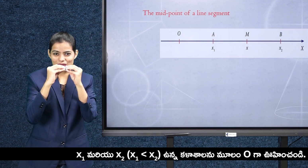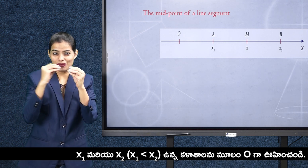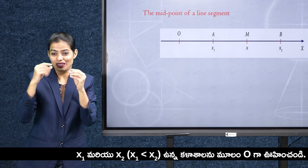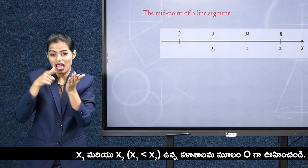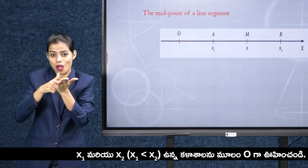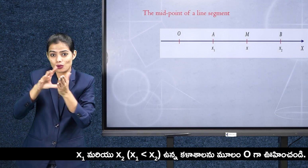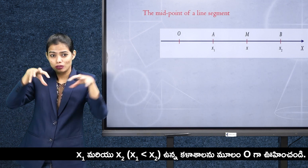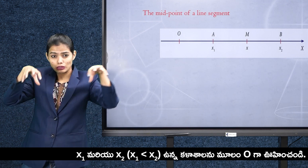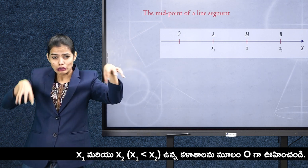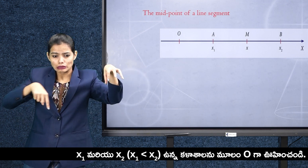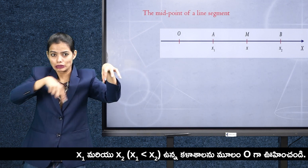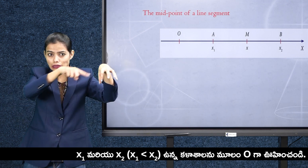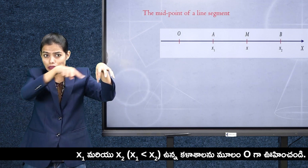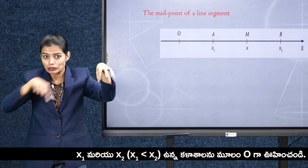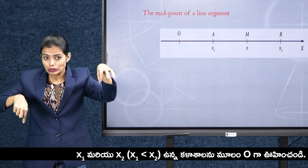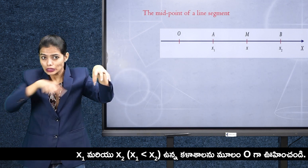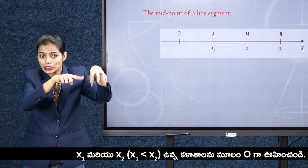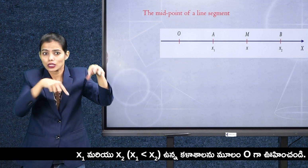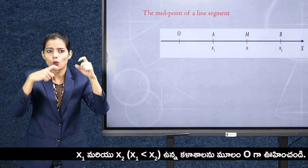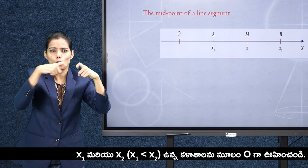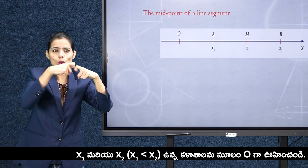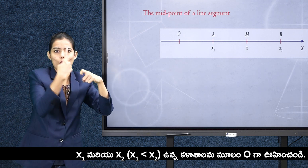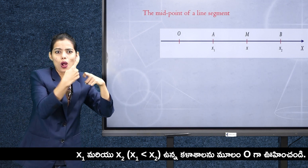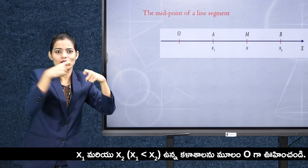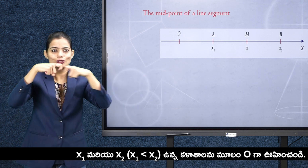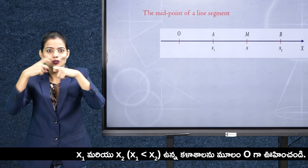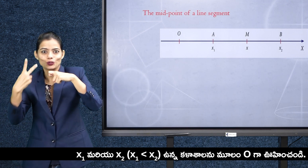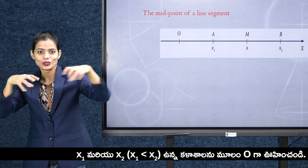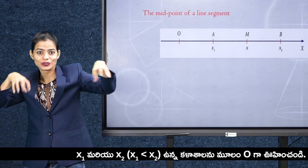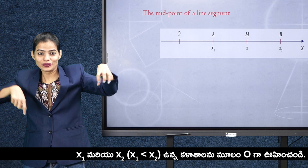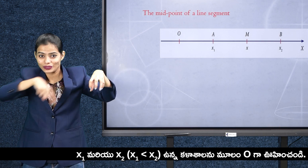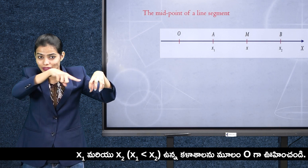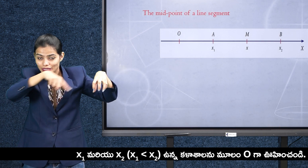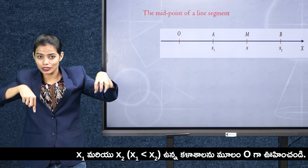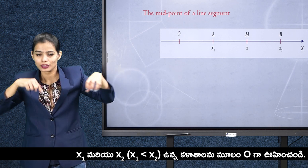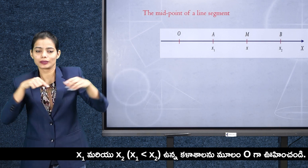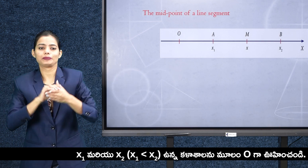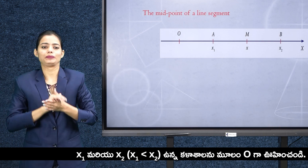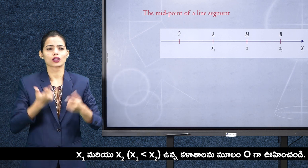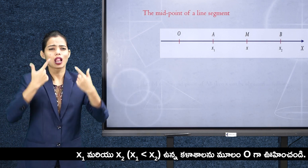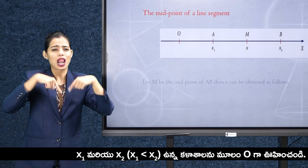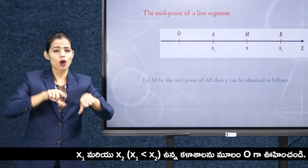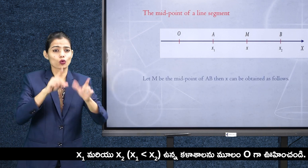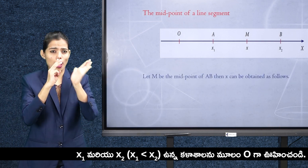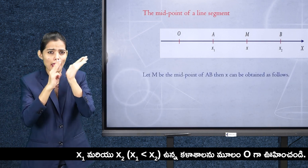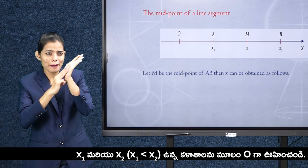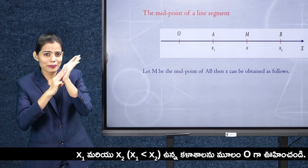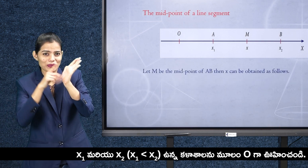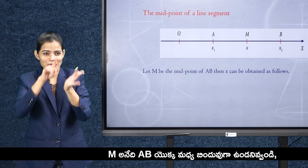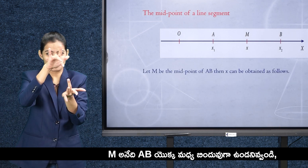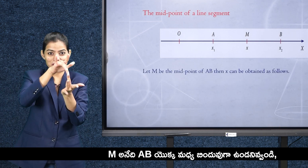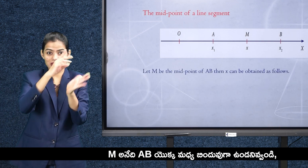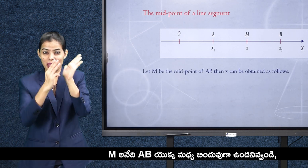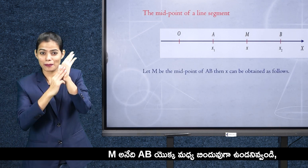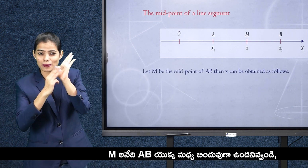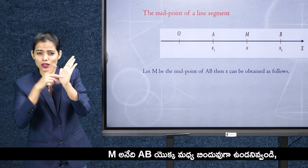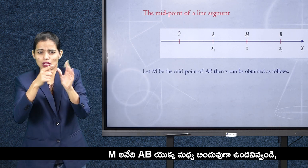x1 x2 ఉన్న కళాశాలను మూలం ఓగా ఊహించండి. M